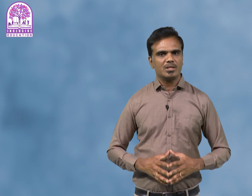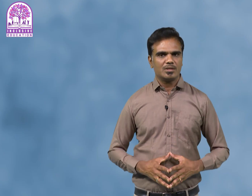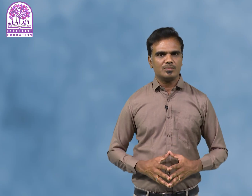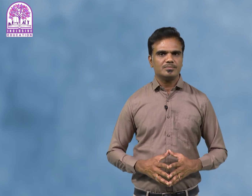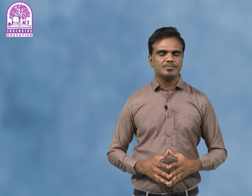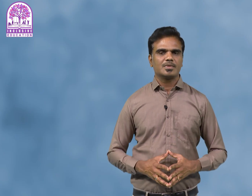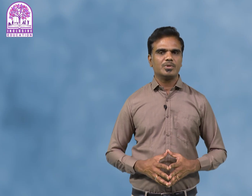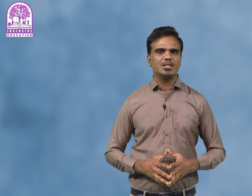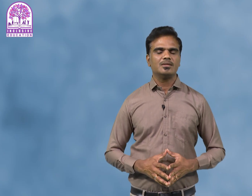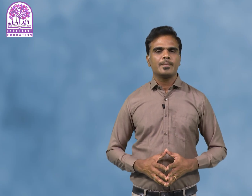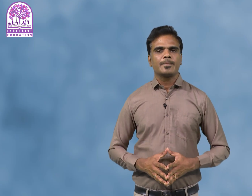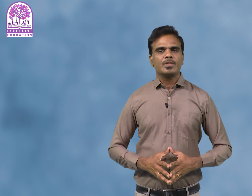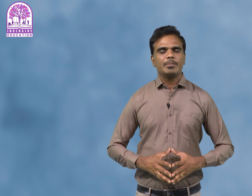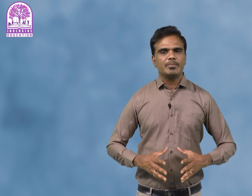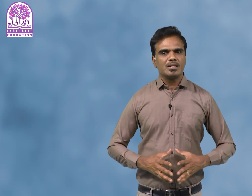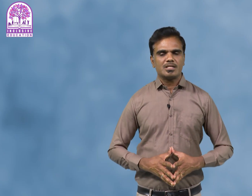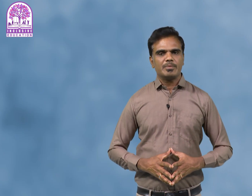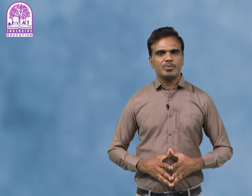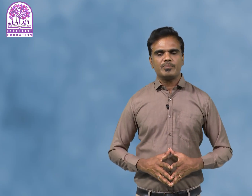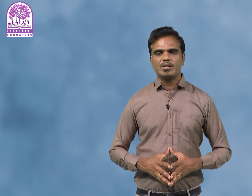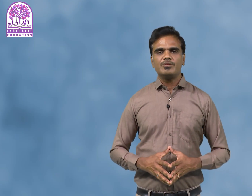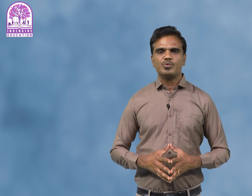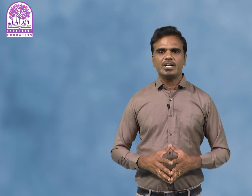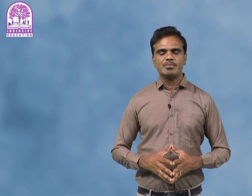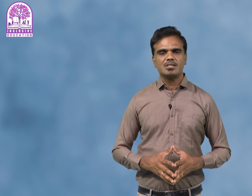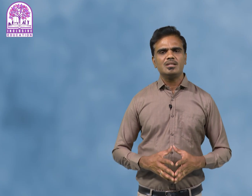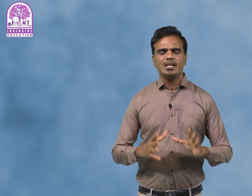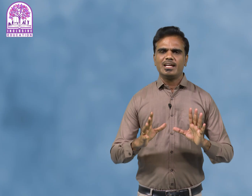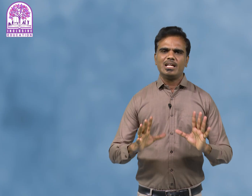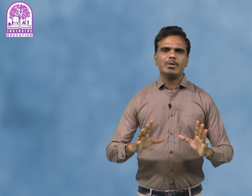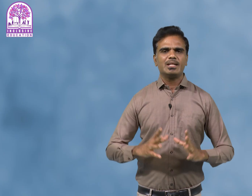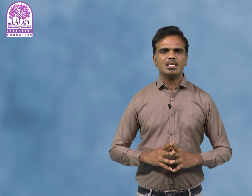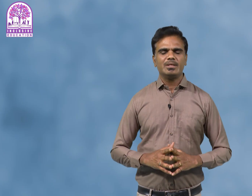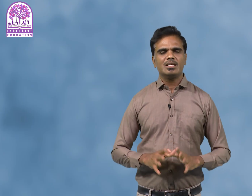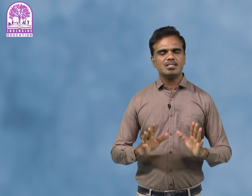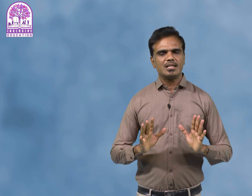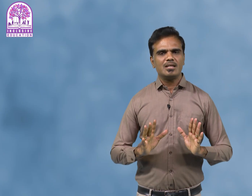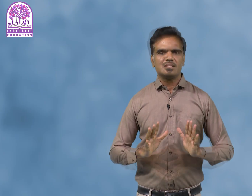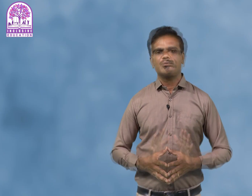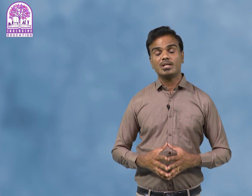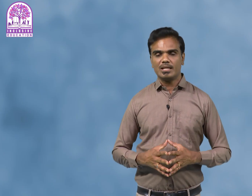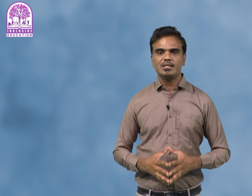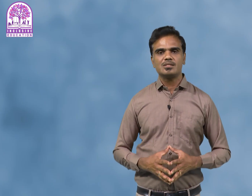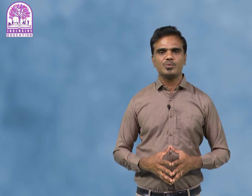இருக்கும். புரியுங்களா? இப்போ நம்ம என்ன ஸ்டார்ட் பண்ண போகிறோம் அப்படின்னா, ஃபுட் ஐட்டம்ஸ்க்கு எல்லாமே பார்த்திங்க அப்படின்னா ஜென்ரலாக உங்களுக்கு எல்லாம் தெரிஞ்சிருக்கக்கூடியது